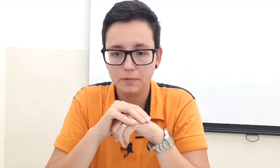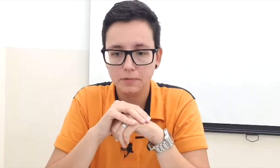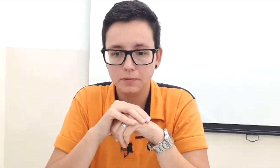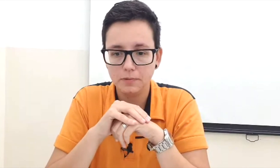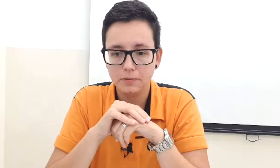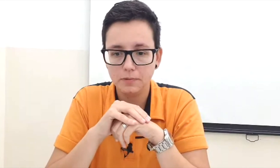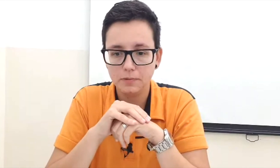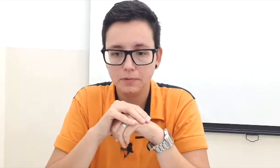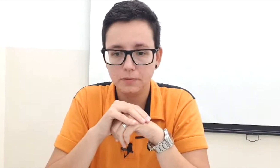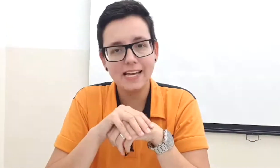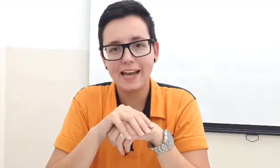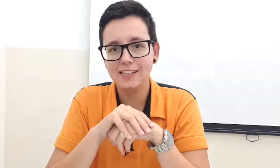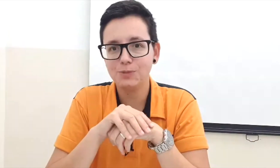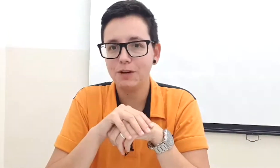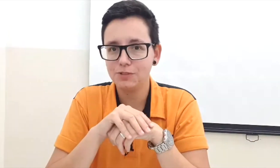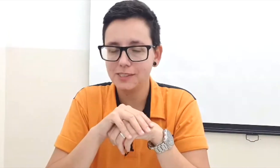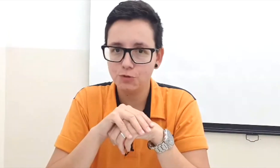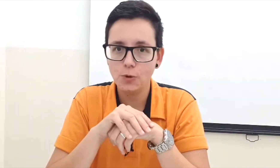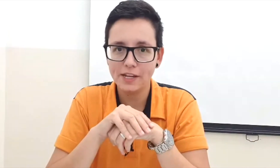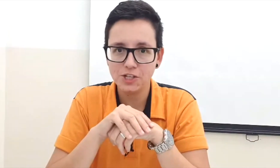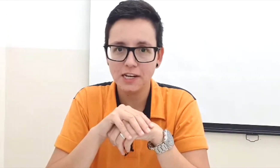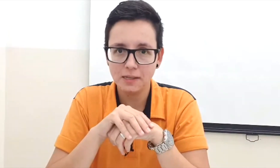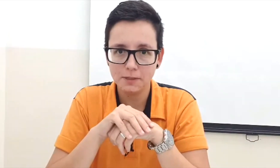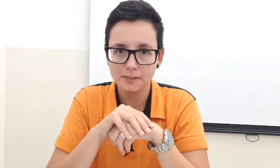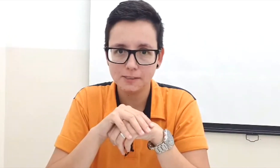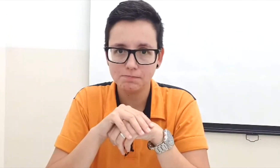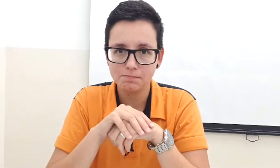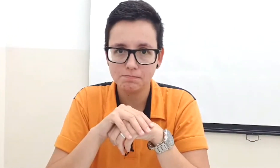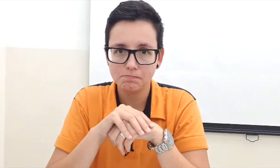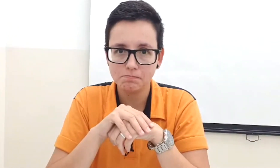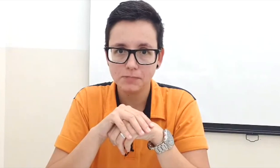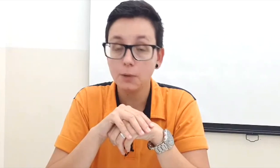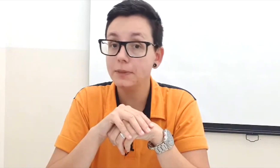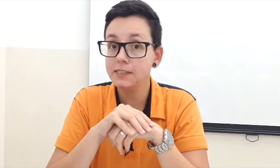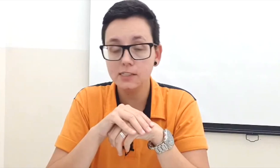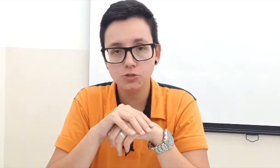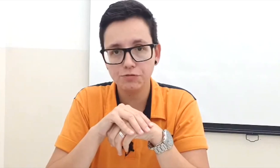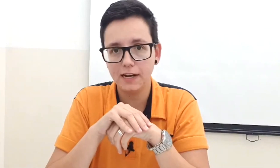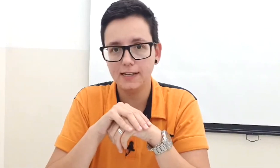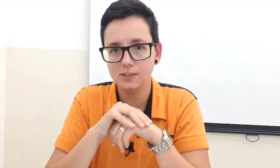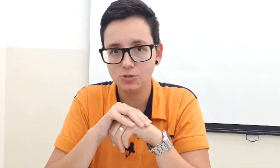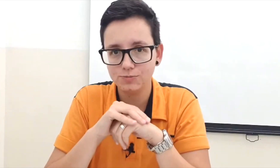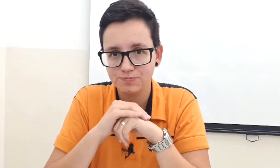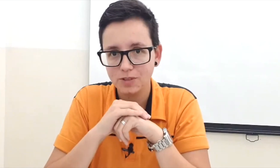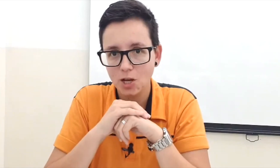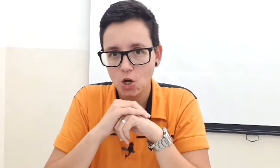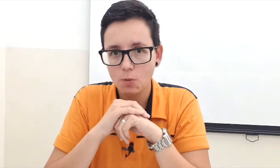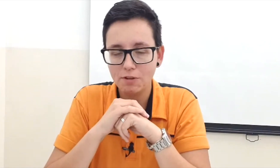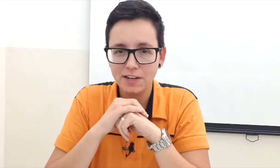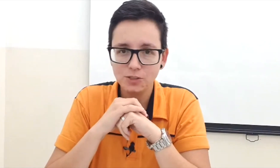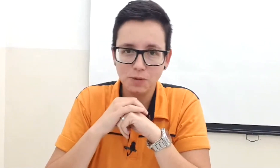não suficientes para você ser fluente em libras. Eu preciso te falar isso. Uma vez